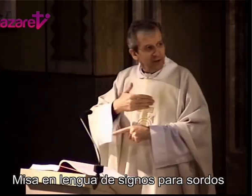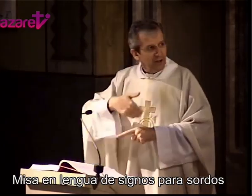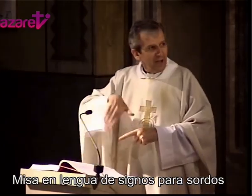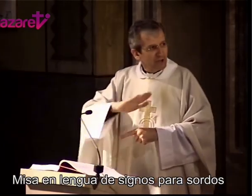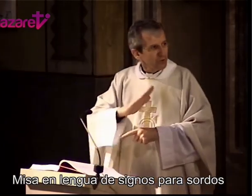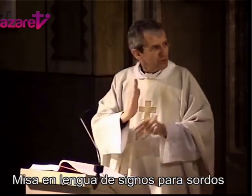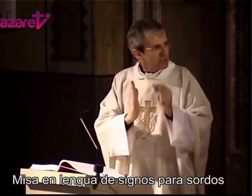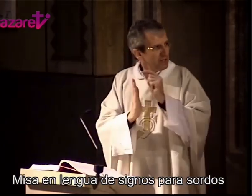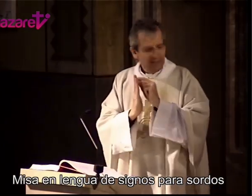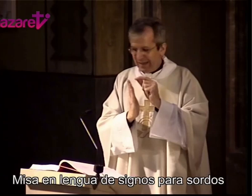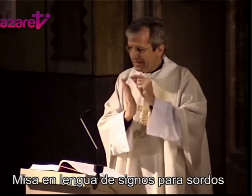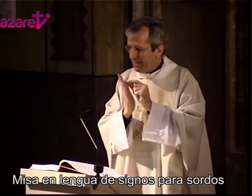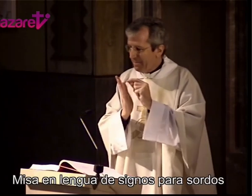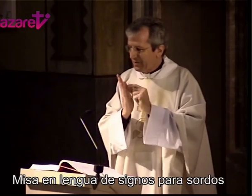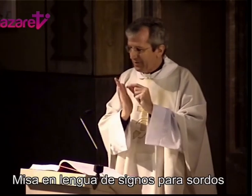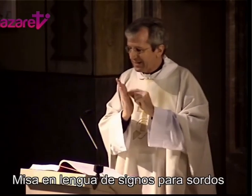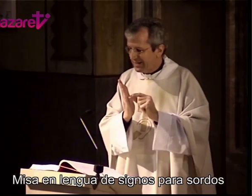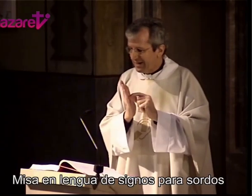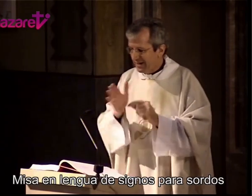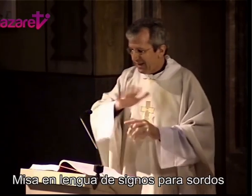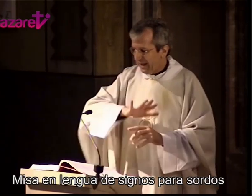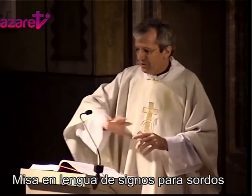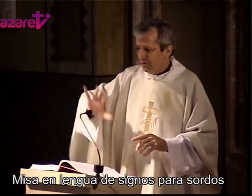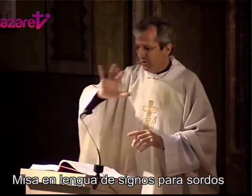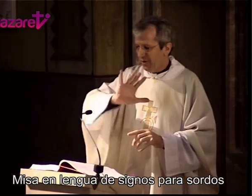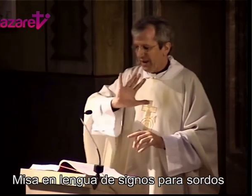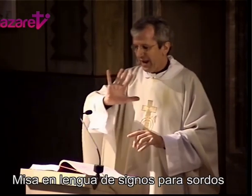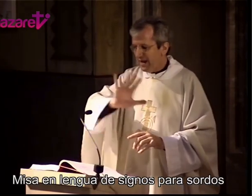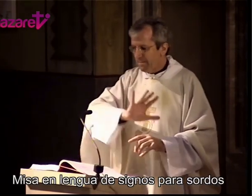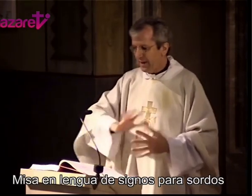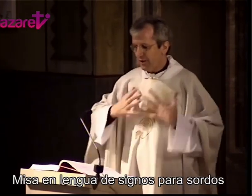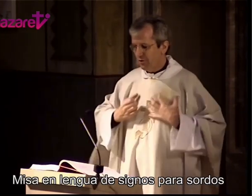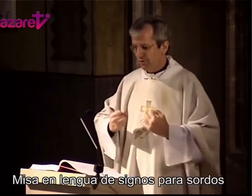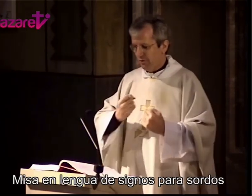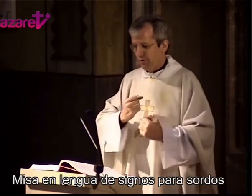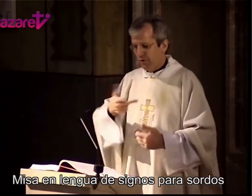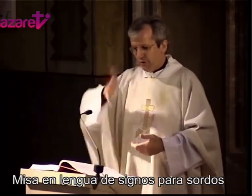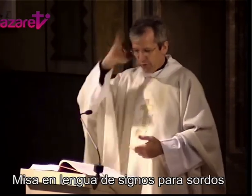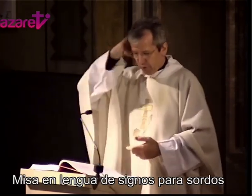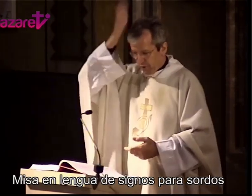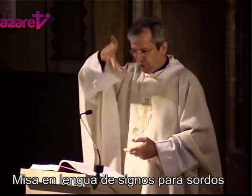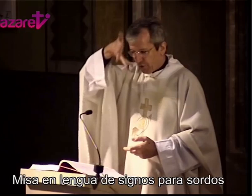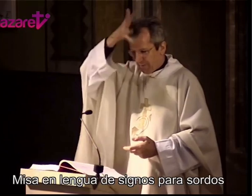a todos que se empadronasen en todo el imperio romano.